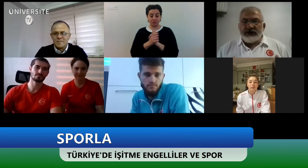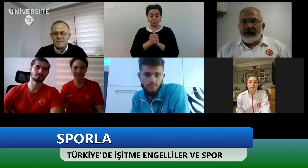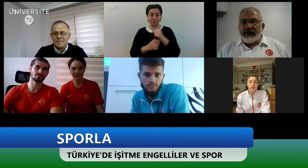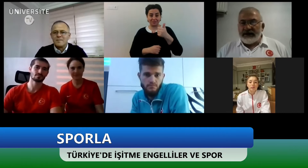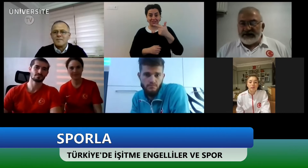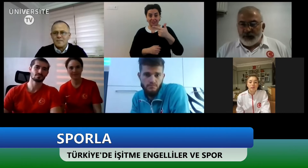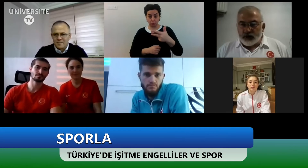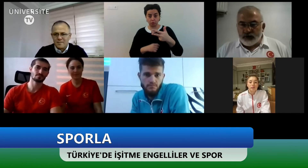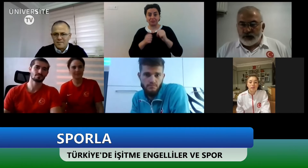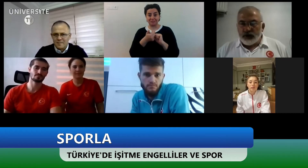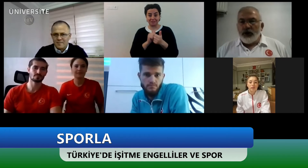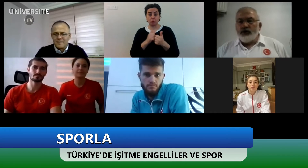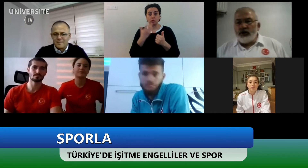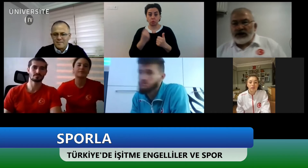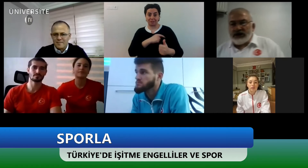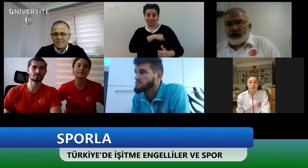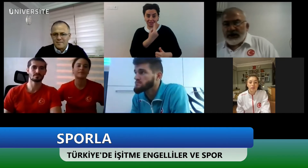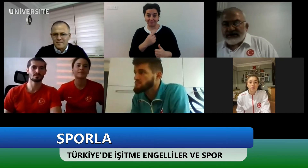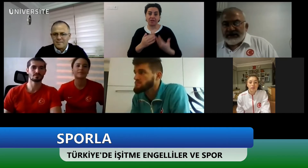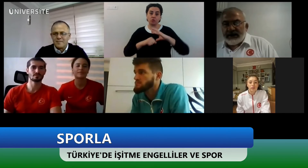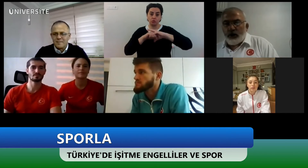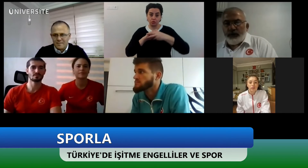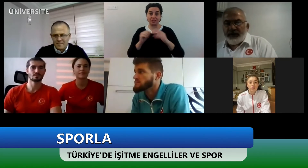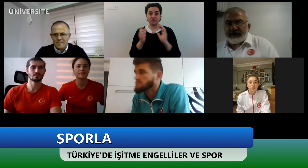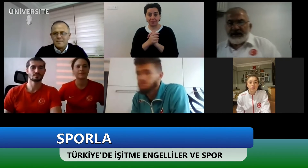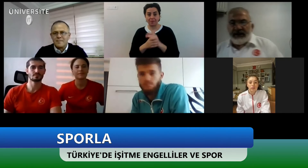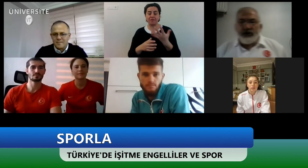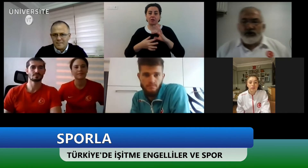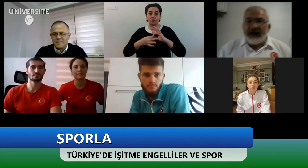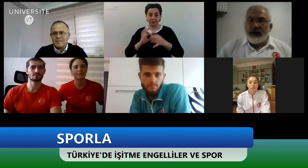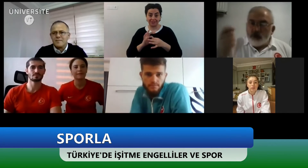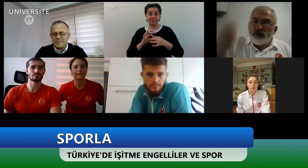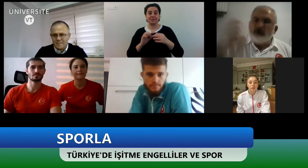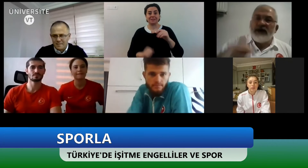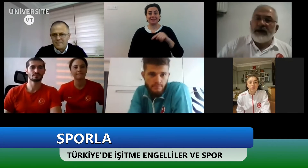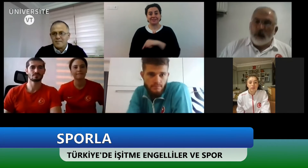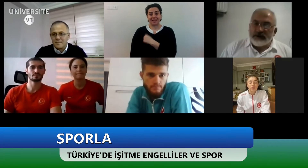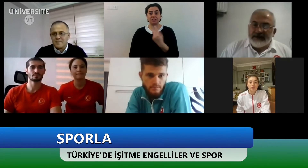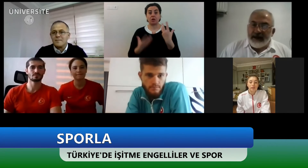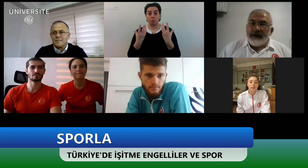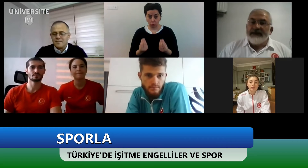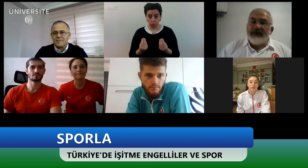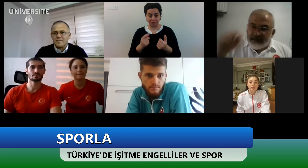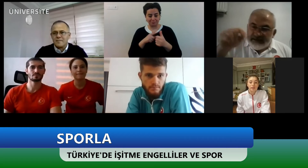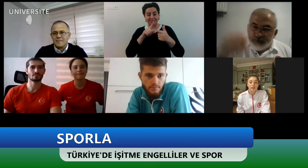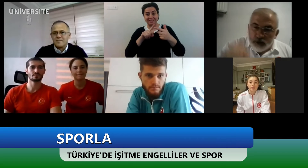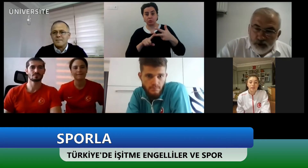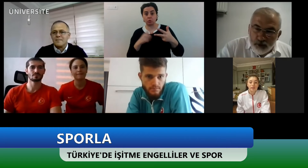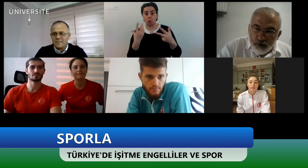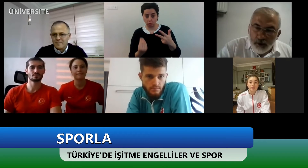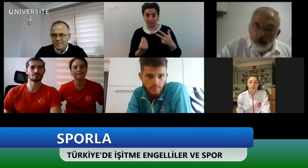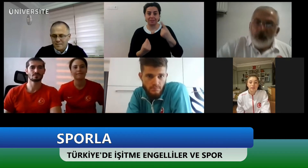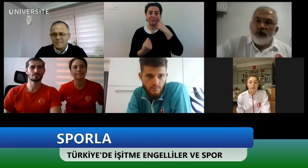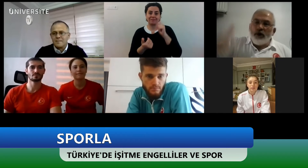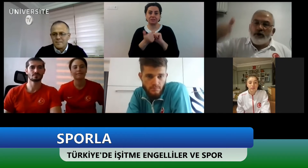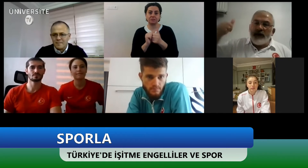bir işitme engelli sporcumuz, dünya şampiyonasında, olimpiyatta ilk üçe, üçüncü dahi olsa devlet sporcusu